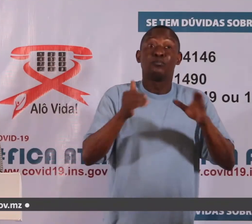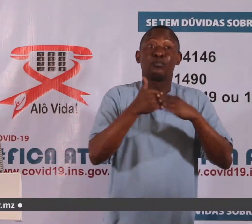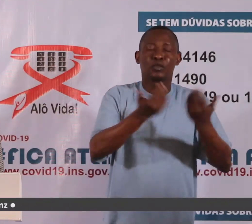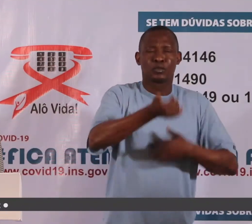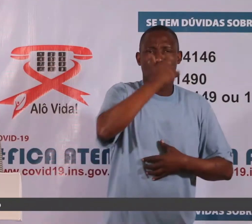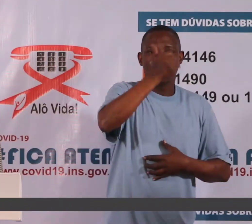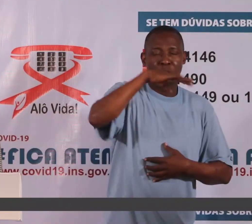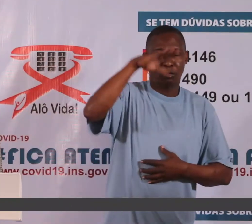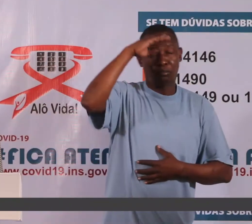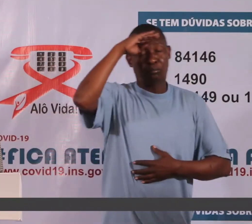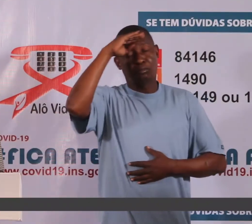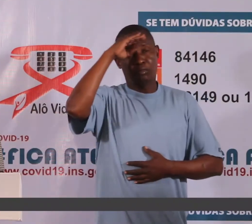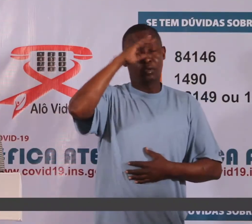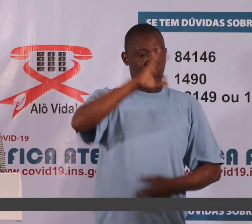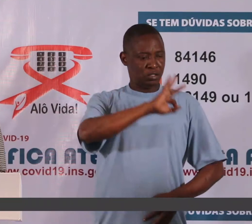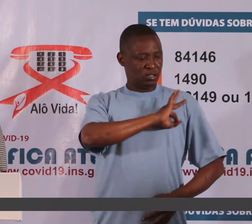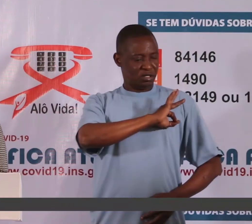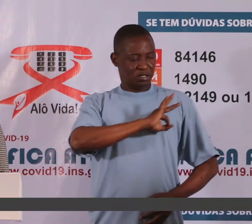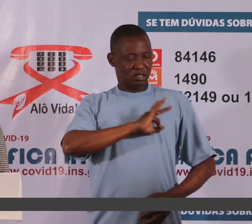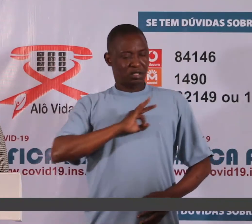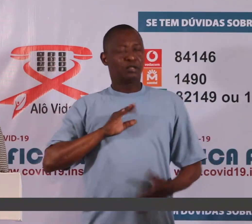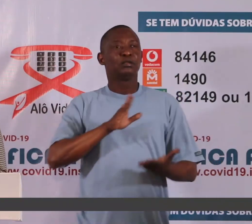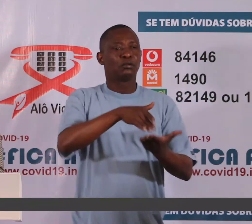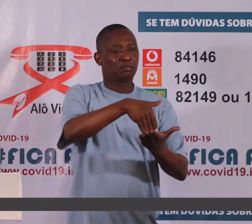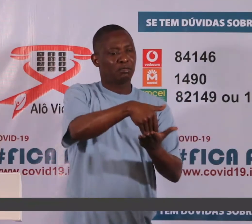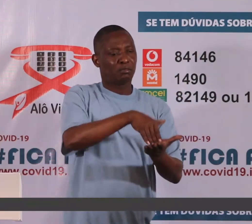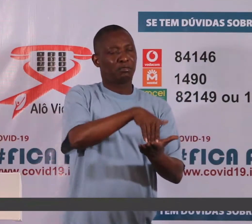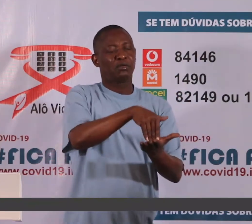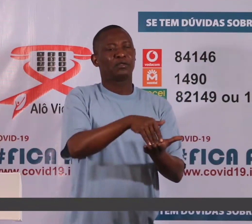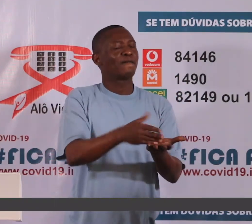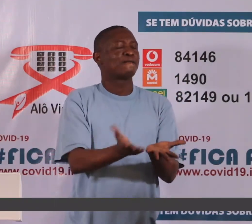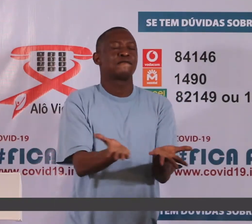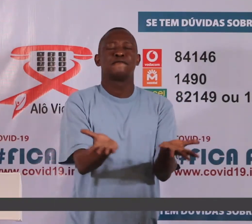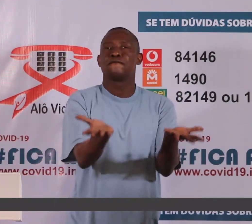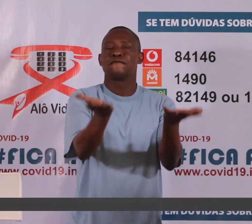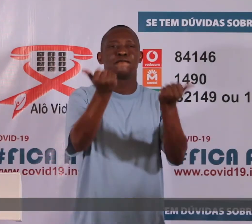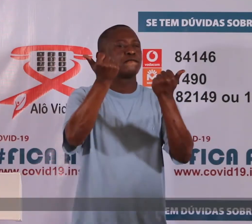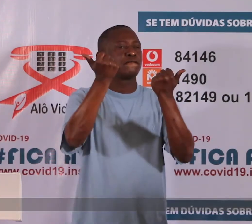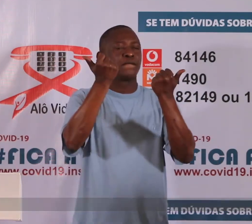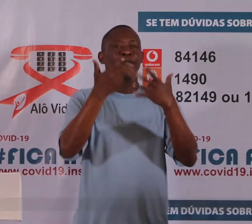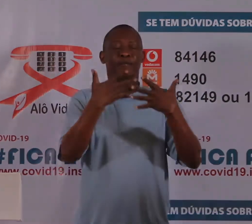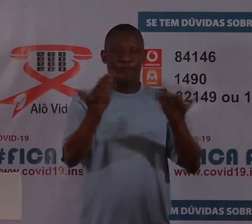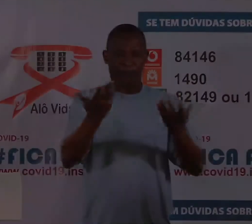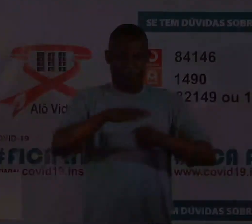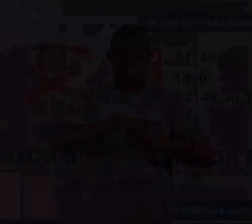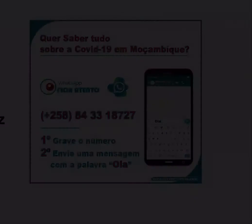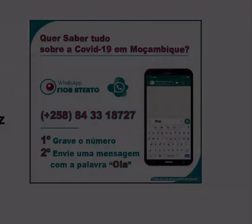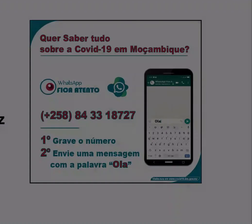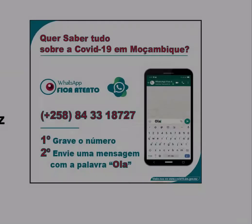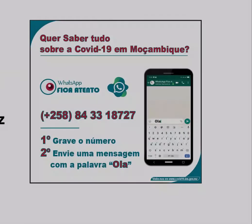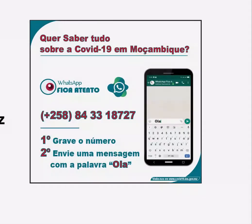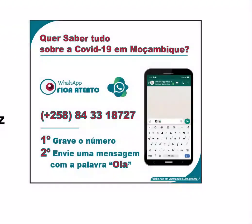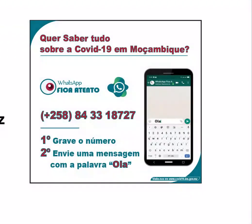para o controle desta infecção, contribuindo para o desenvolvimento rápido das formas mais graves da doença.